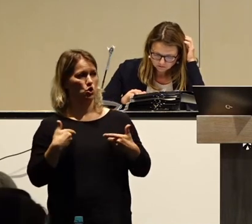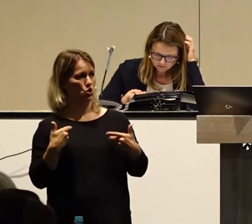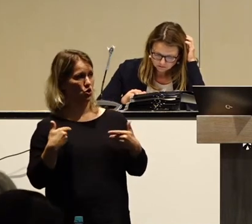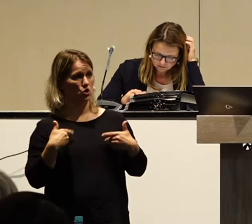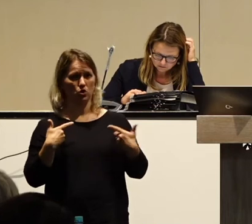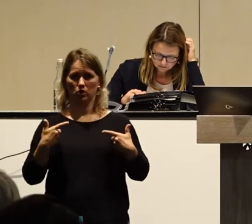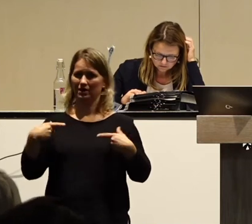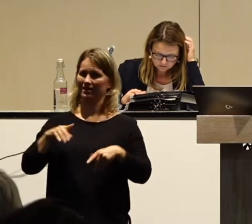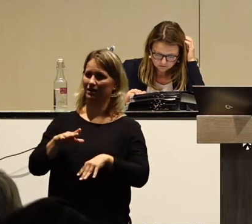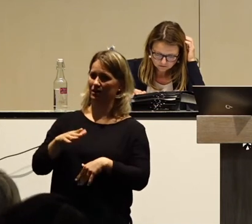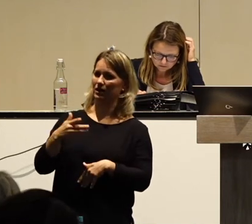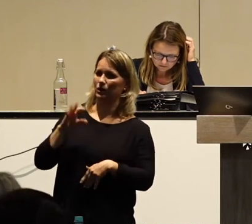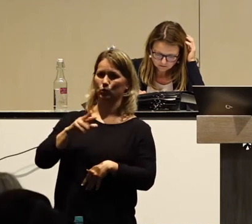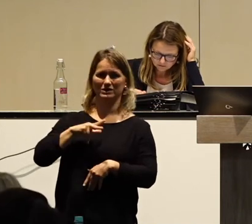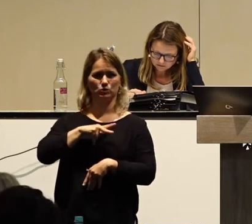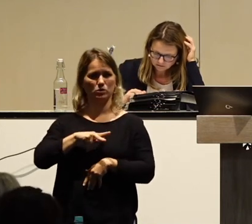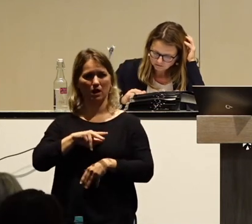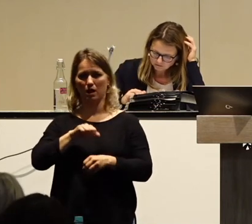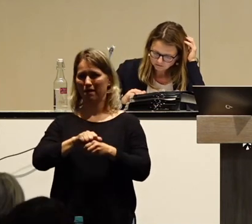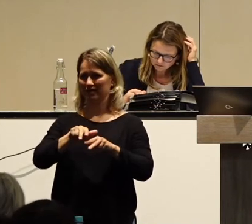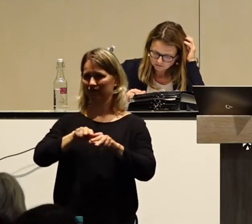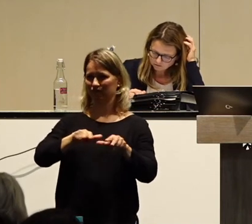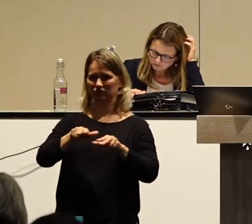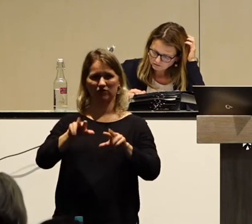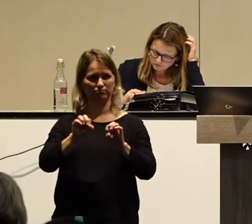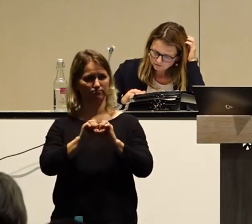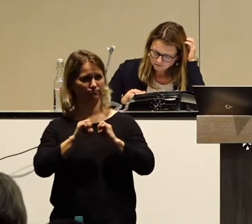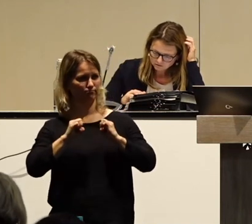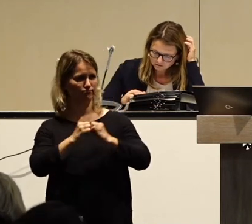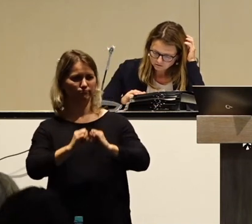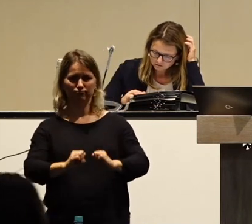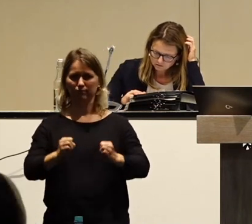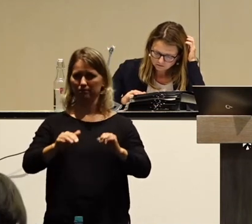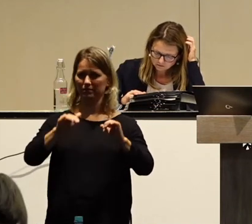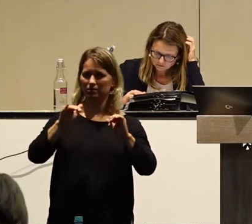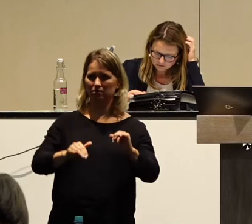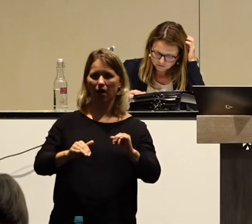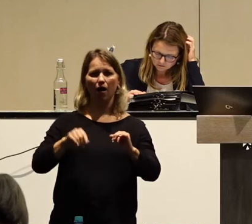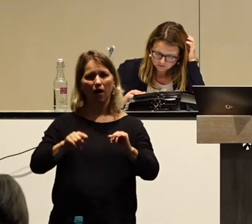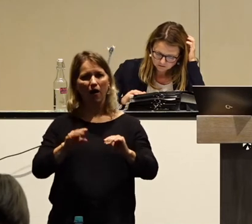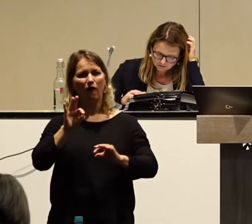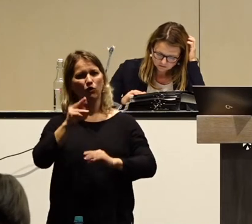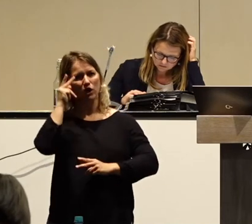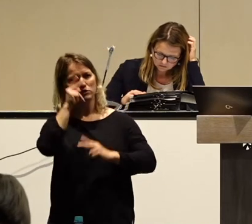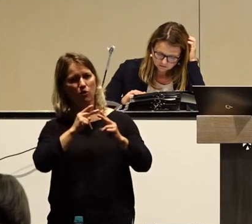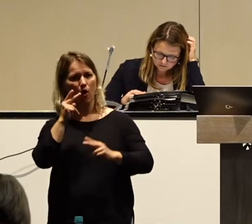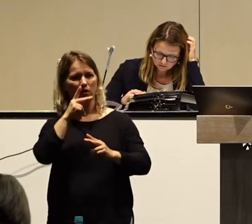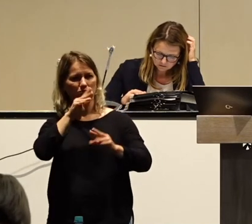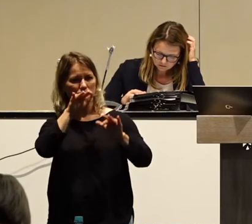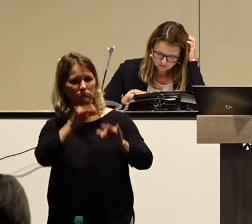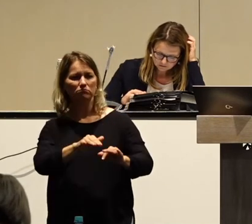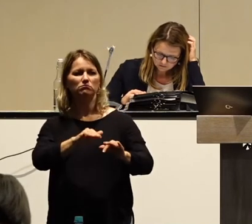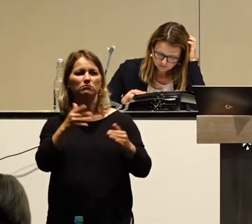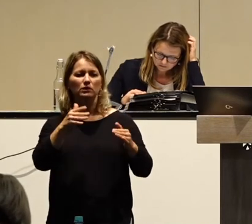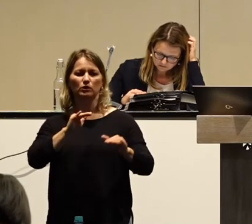in diesem Staat, in dieser sozialen Marktwirtschaft, die noch so funktioniert, wo die Daseinsvorsorge noch so funktioniert, dass uns das bisher erspart geblieben